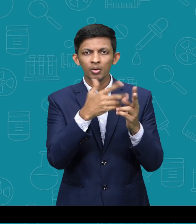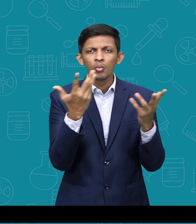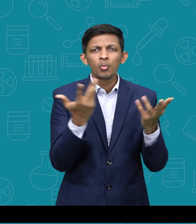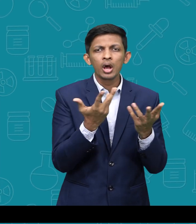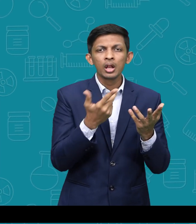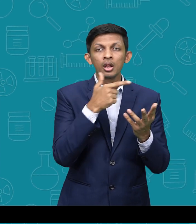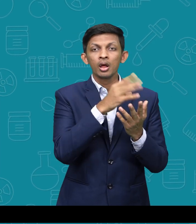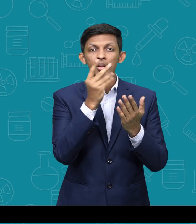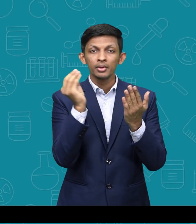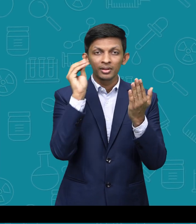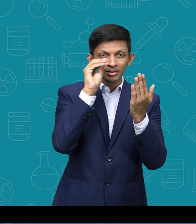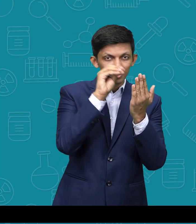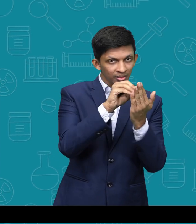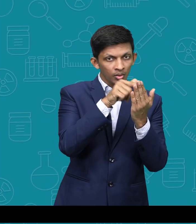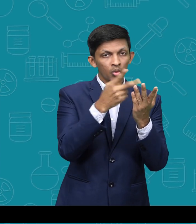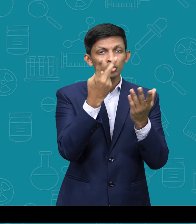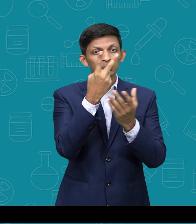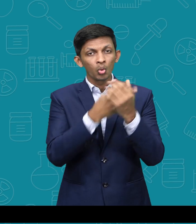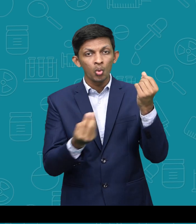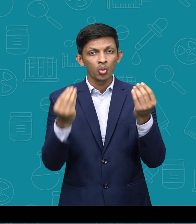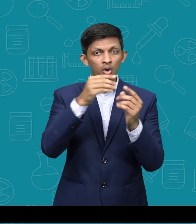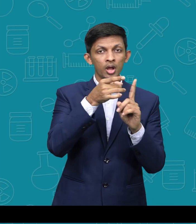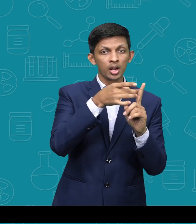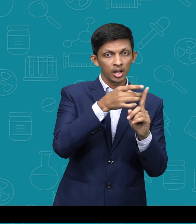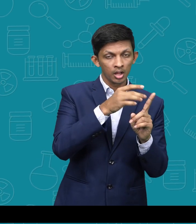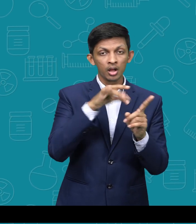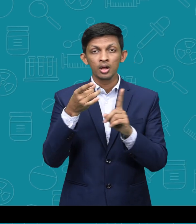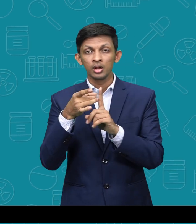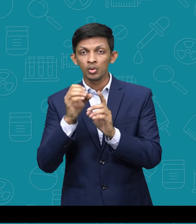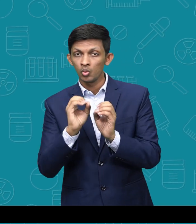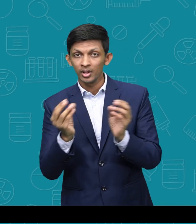రెండింటి లక్షణాలను కలిగి ఉన్న మూలకాలను మెటలాయిడ్స్ అంటారు.